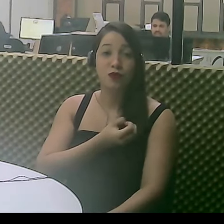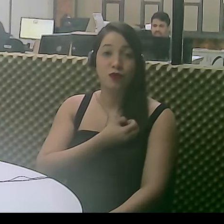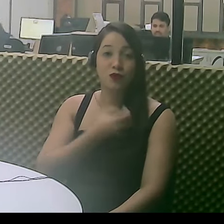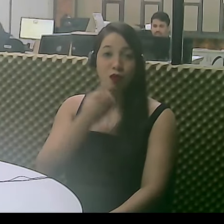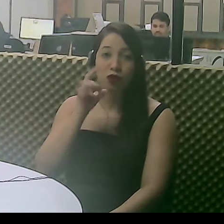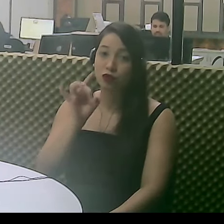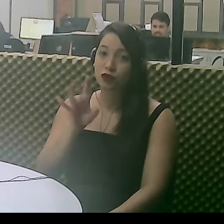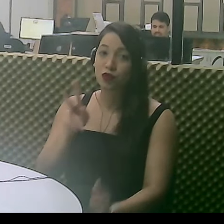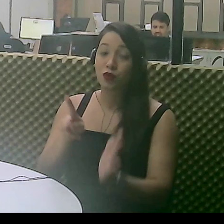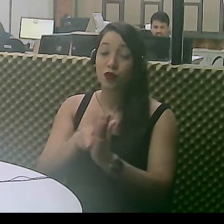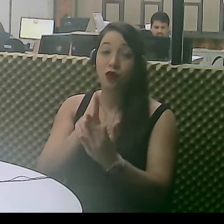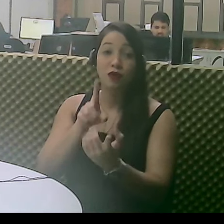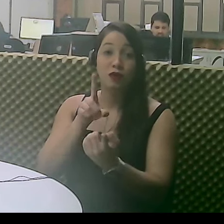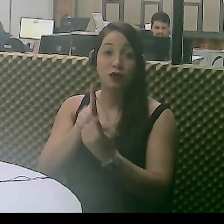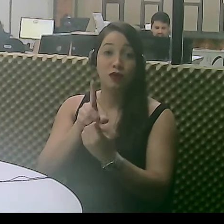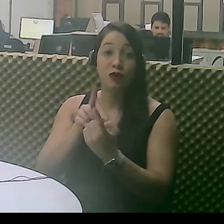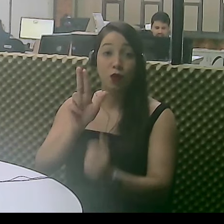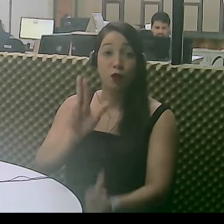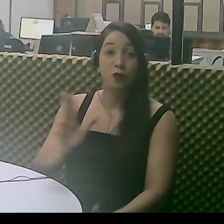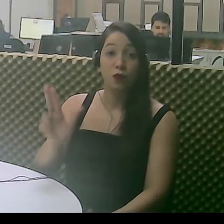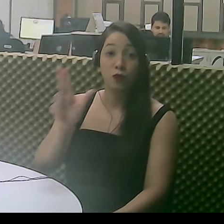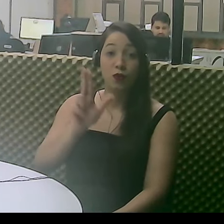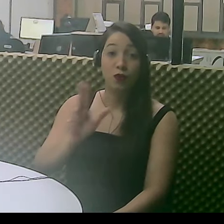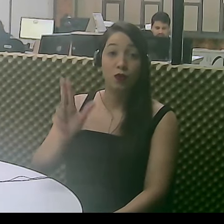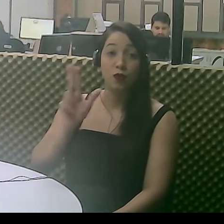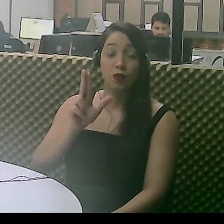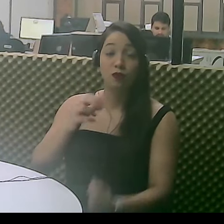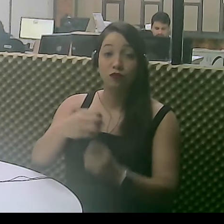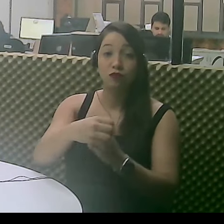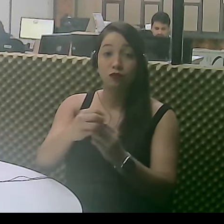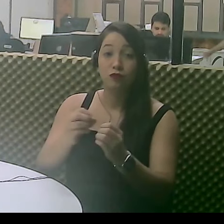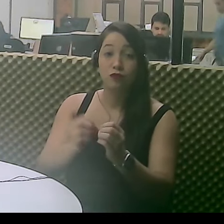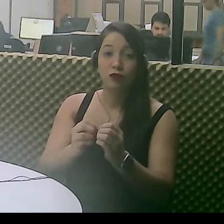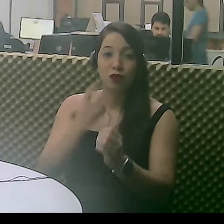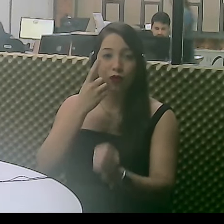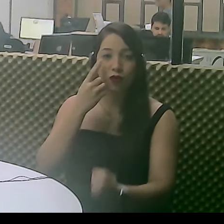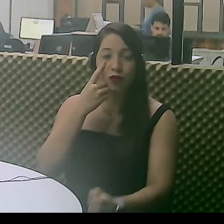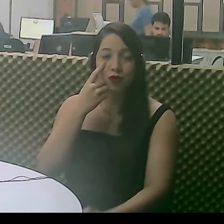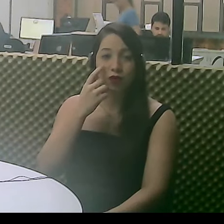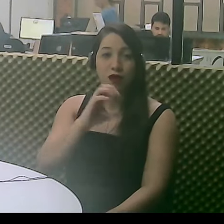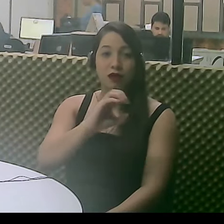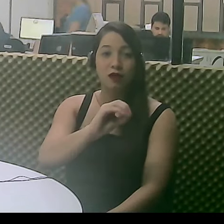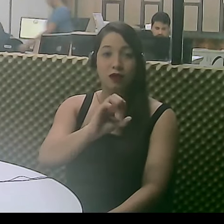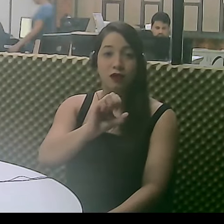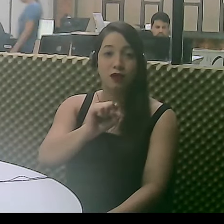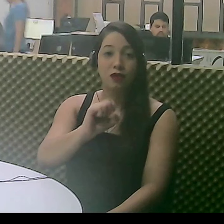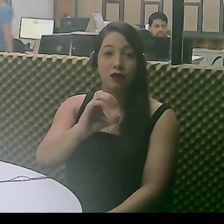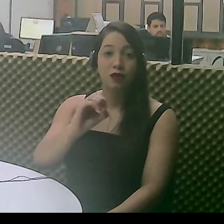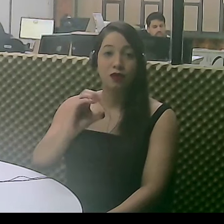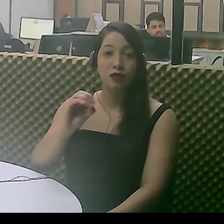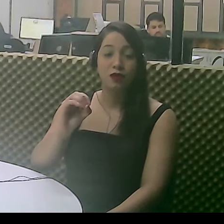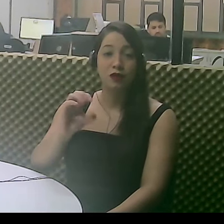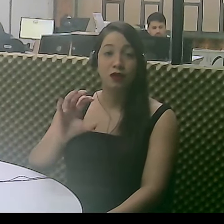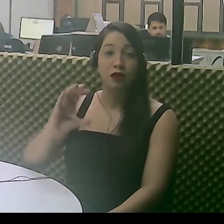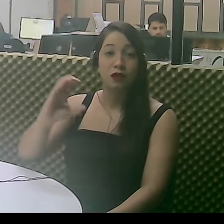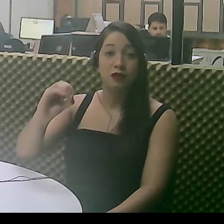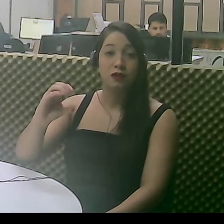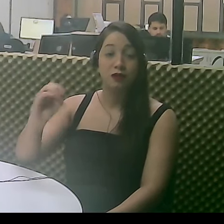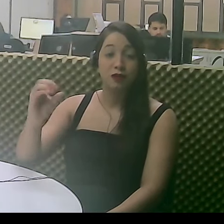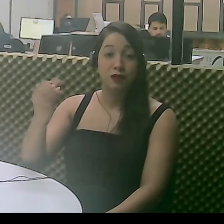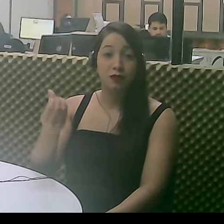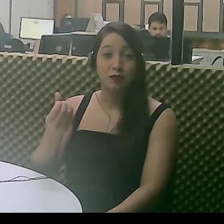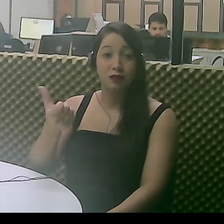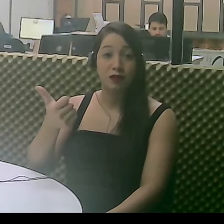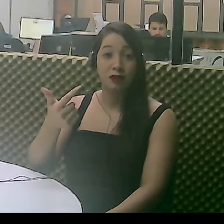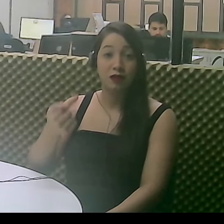exclusivo para atendimentos de Uberlândia e seus distritos anote aí é 0800 006